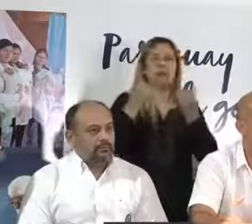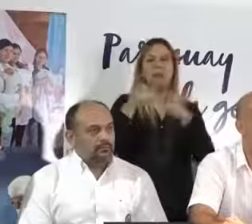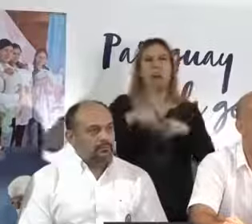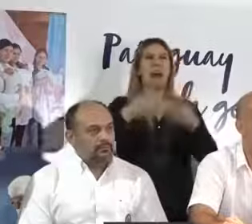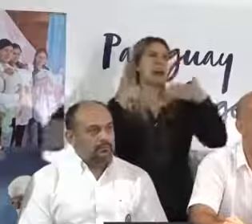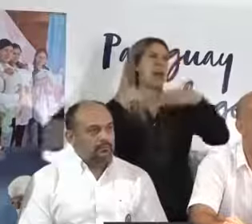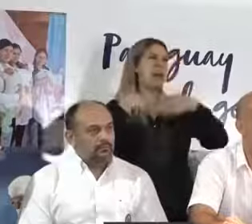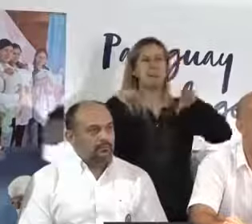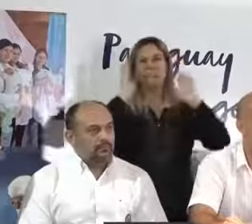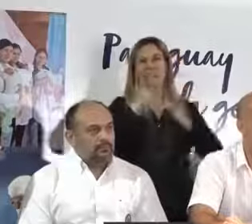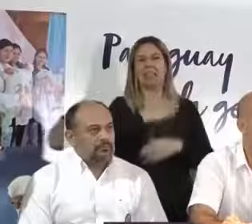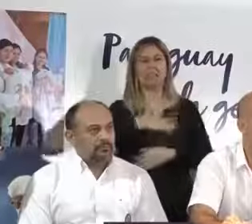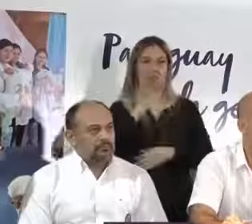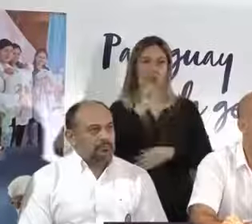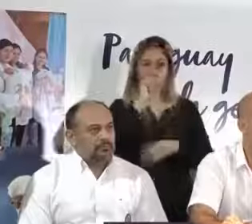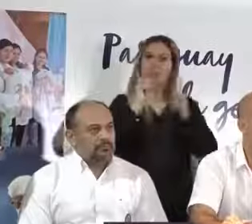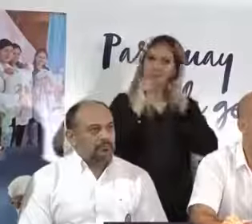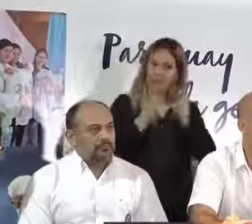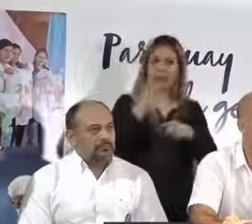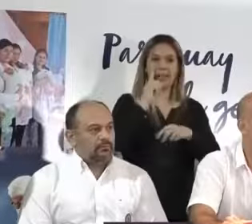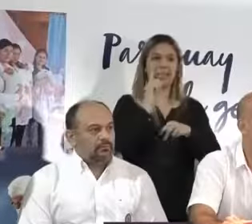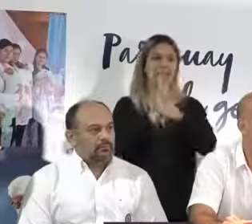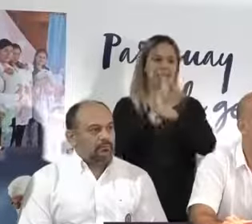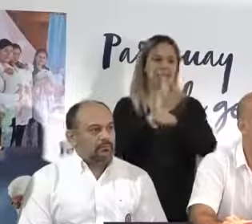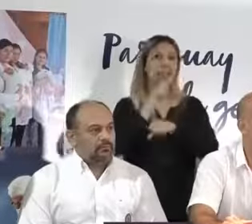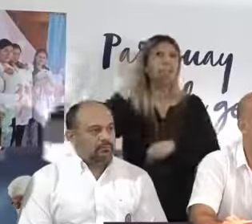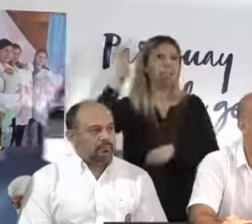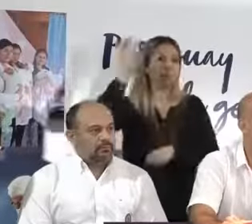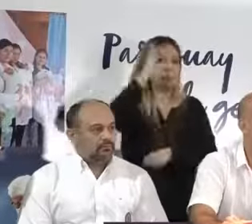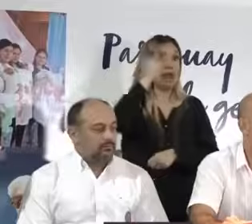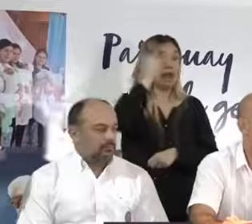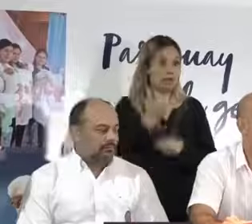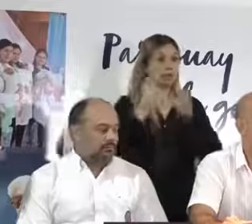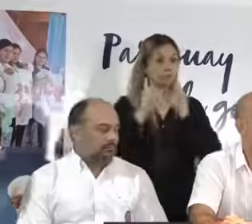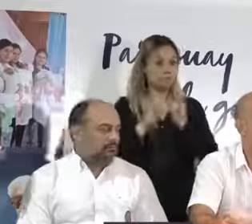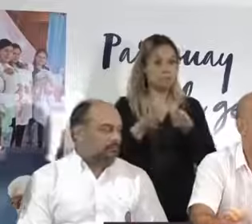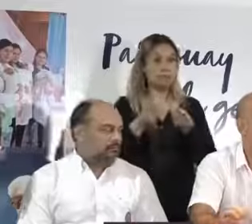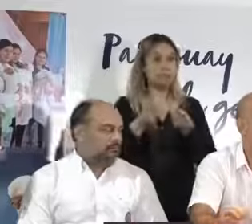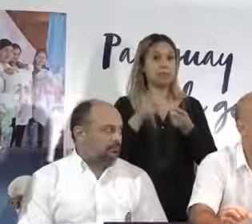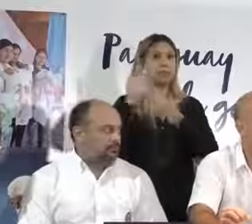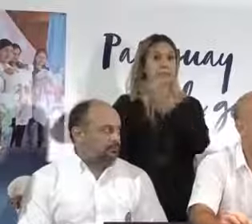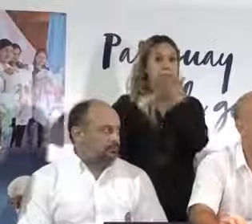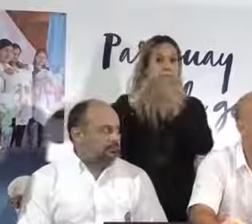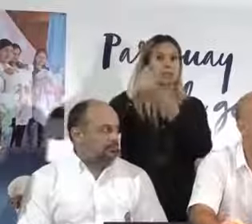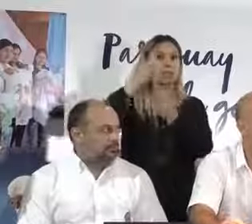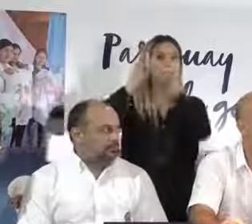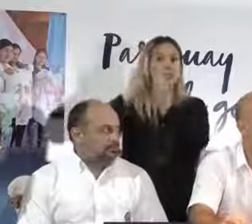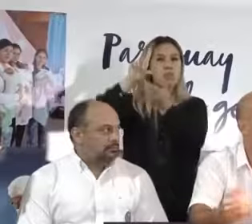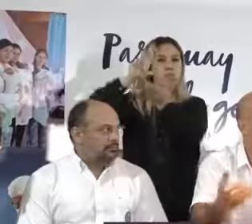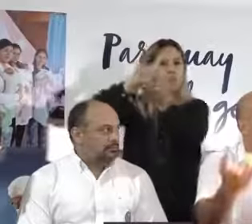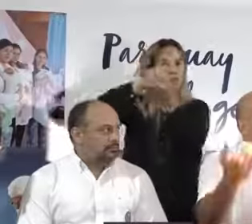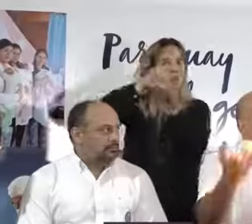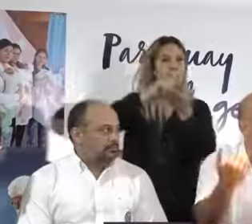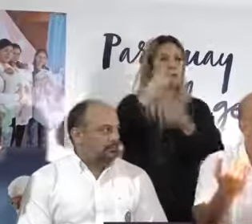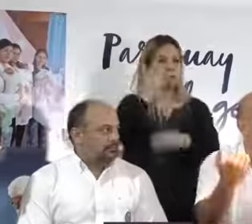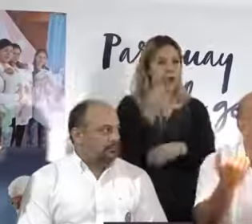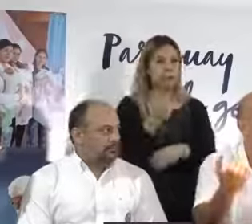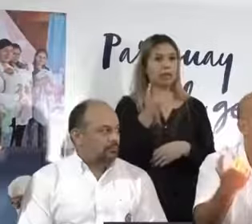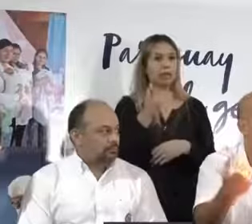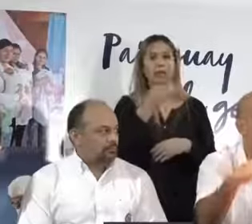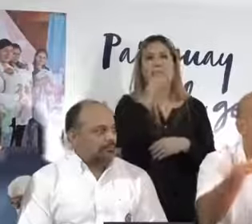mencionado anteriormente. Existen países actualmente que tienen circulación local de virus que están